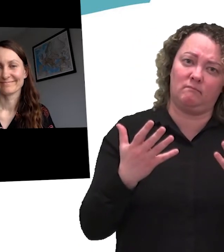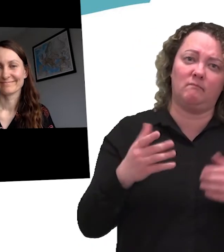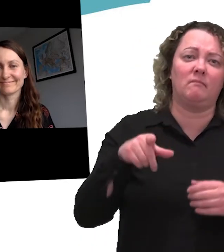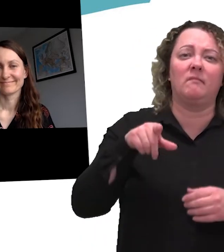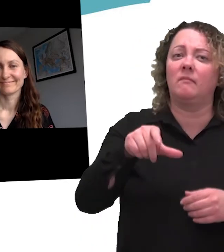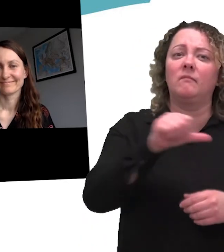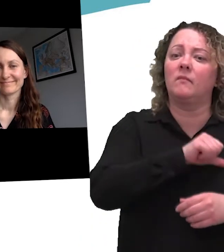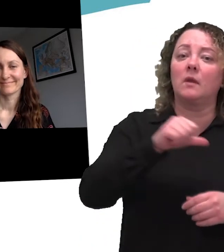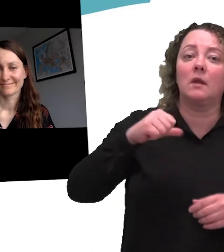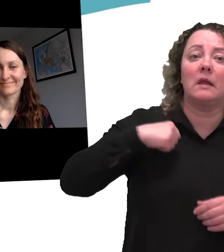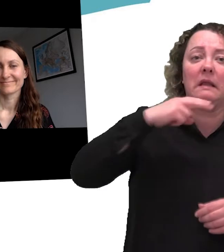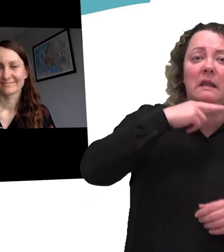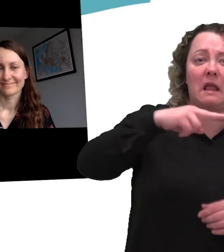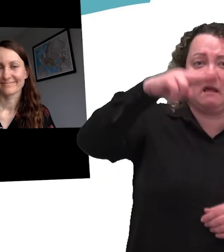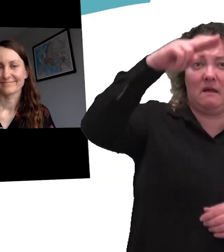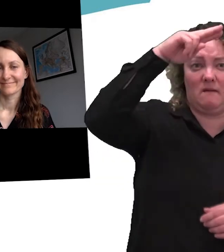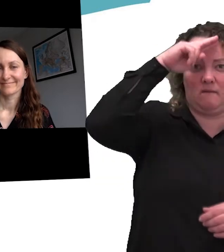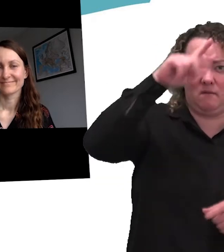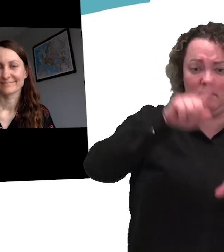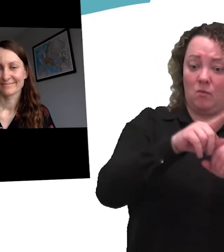savo nustatytų taisyklių.